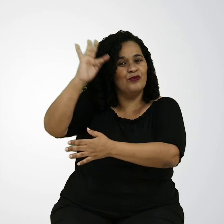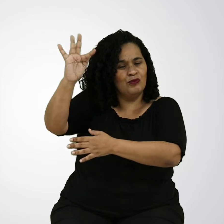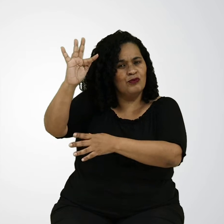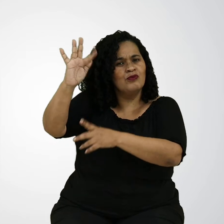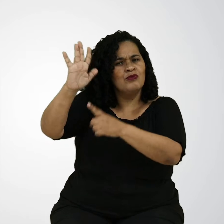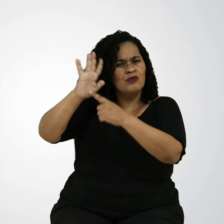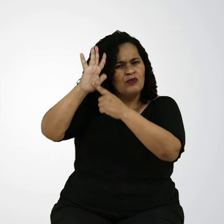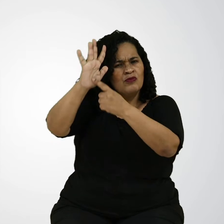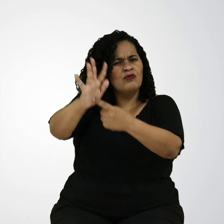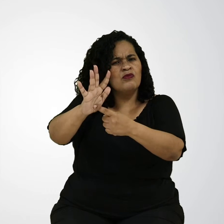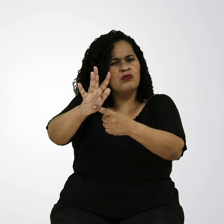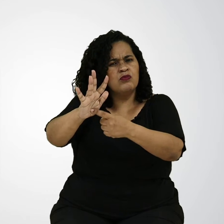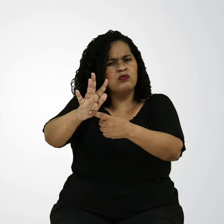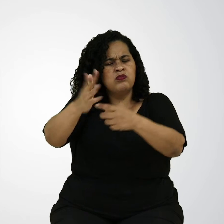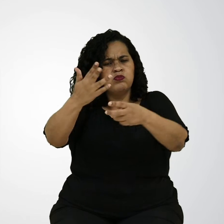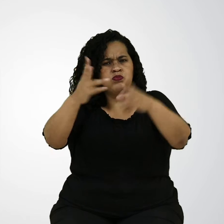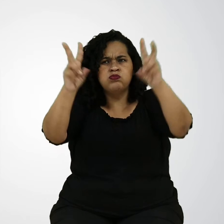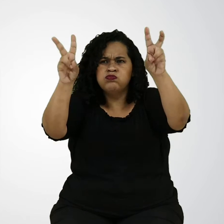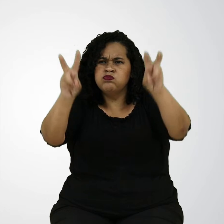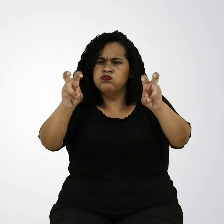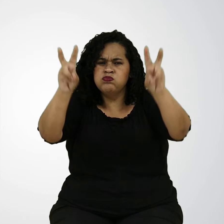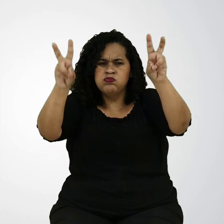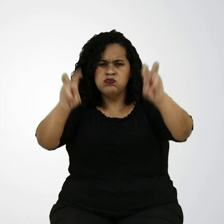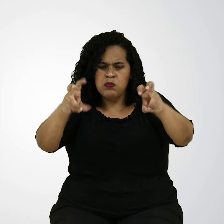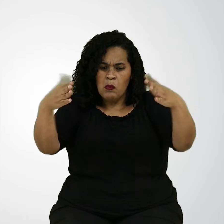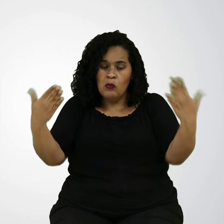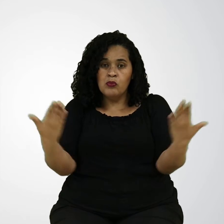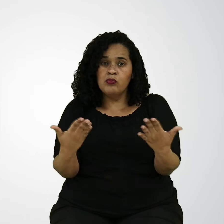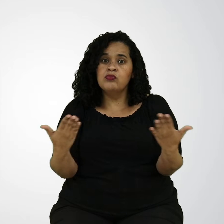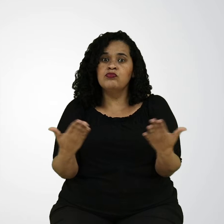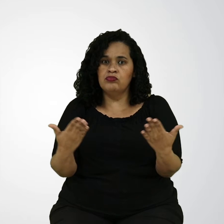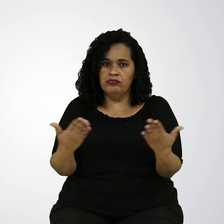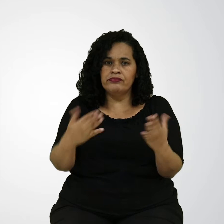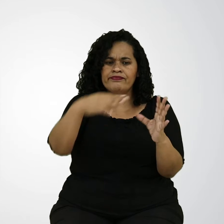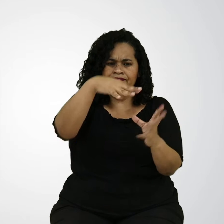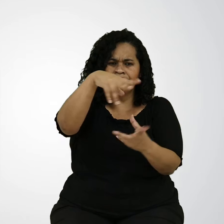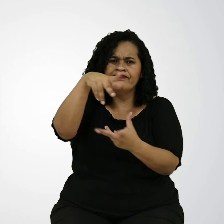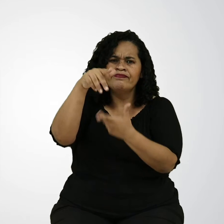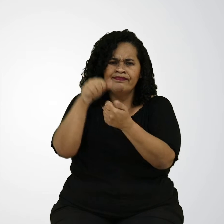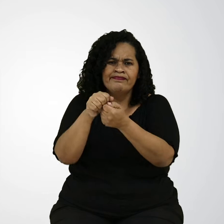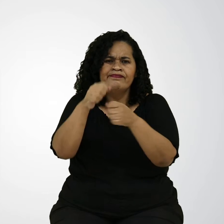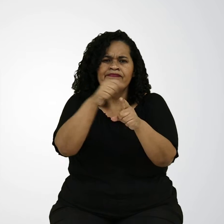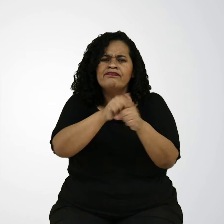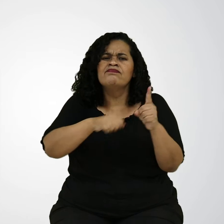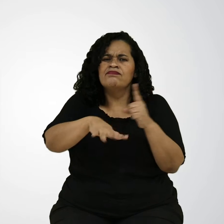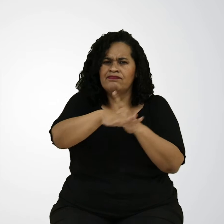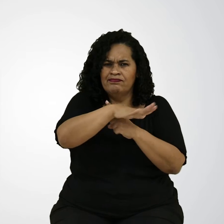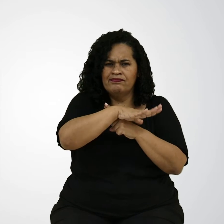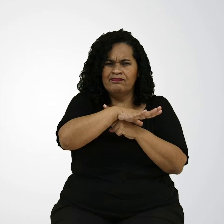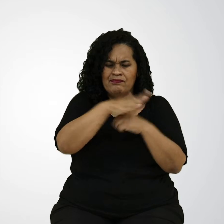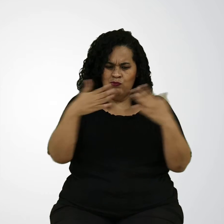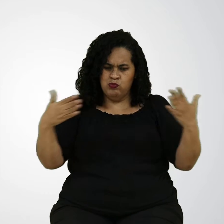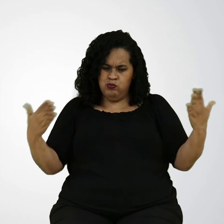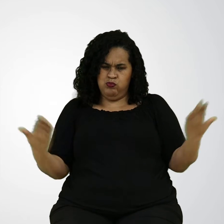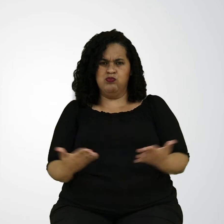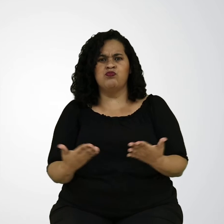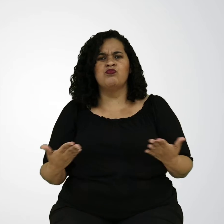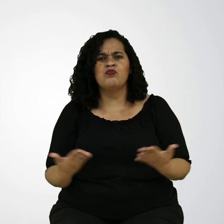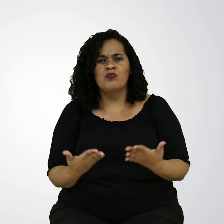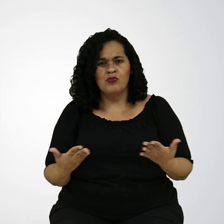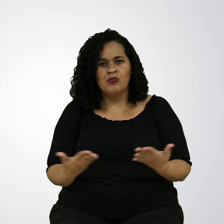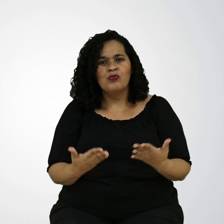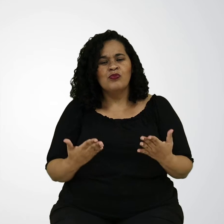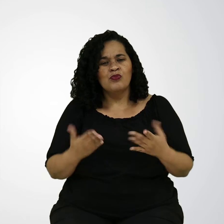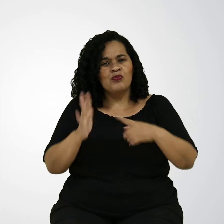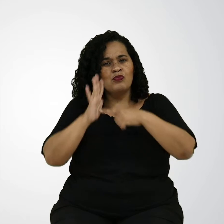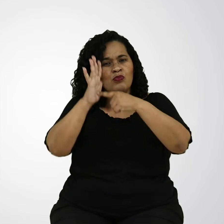questões contemporâneas. Então, são vários temas da contemporaneidade que serão tratados à luz do